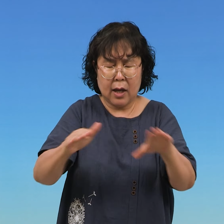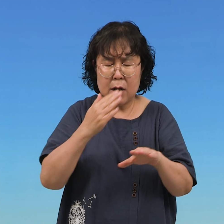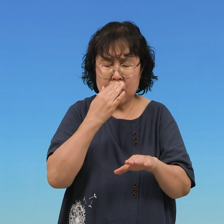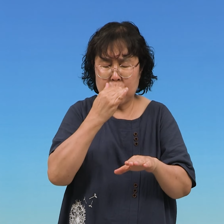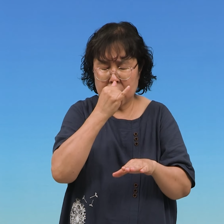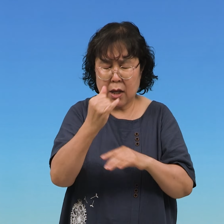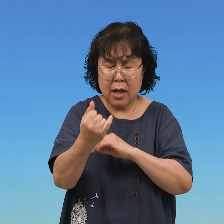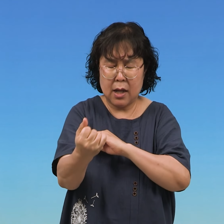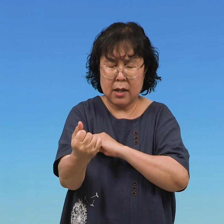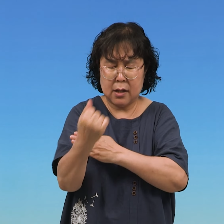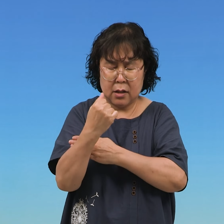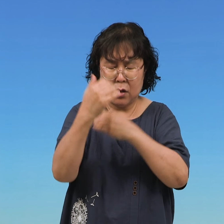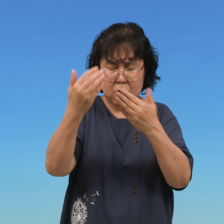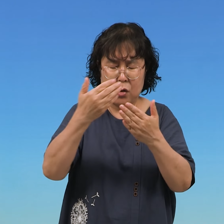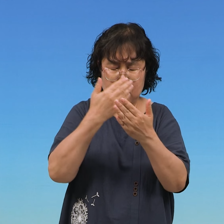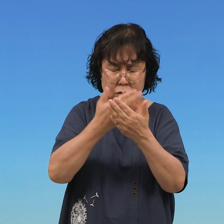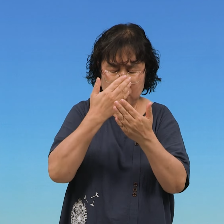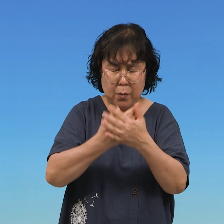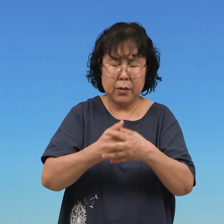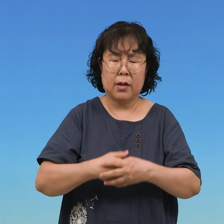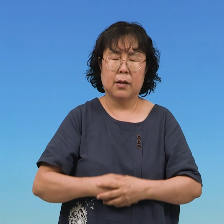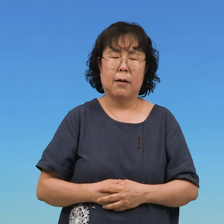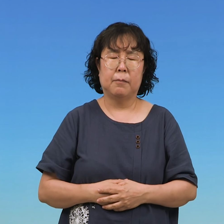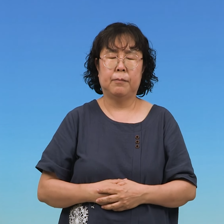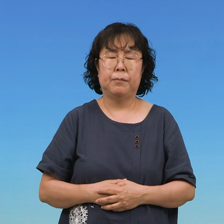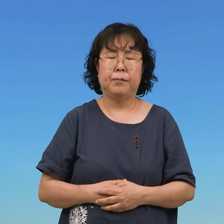덧입혀 주시옵소서.